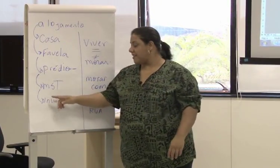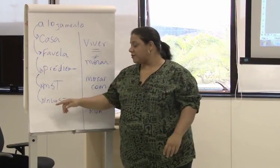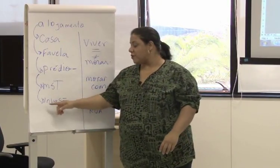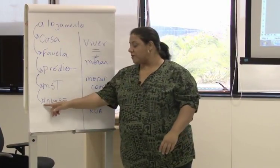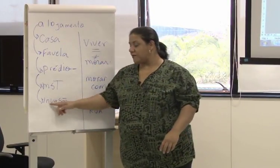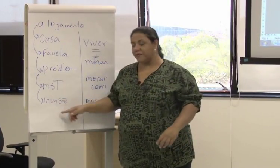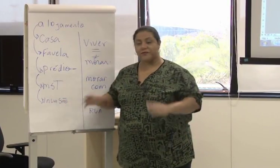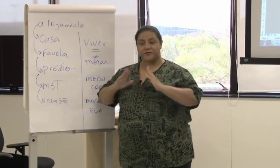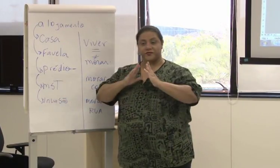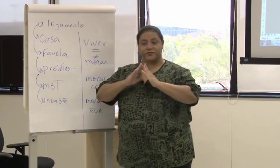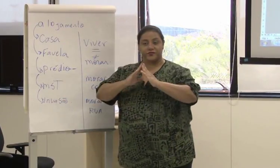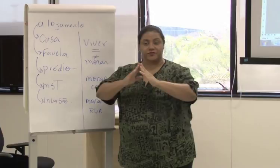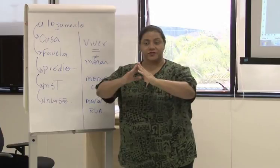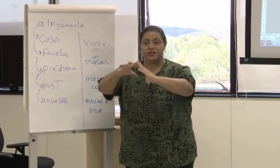Desculpa.